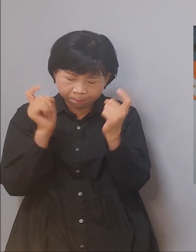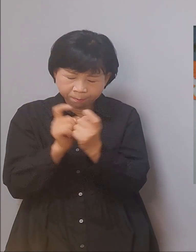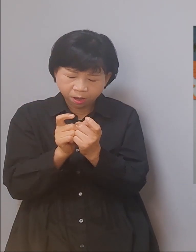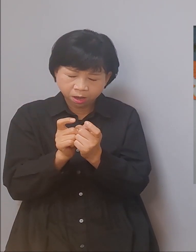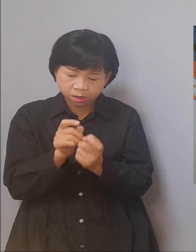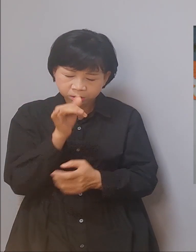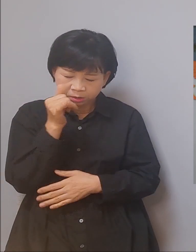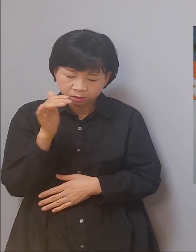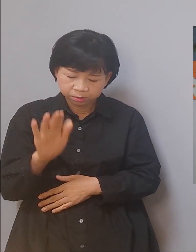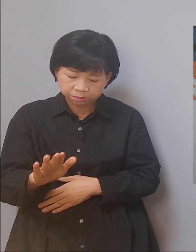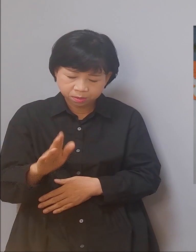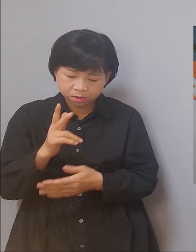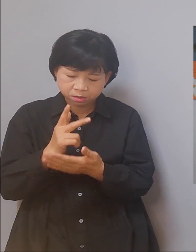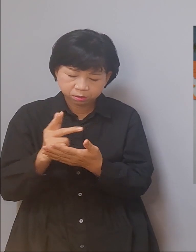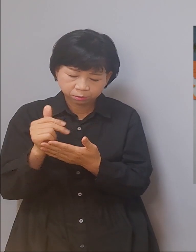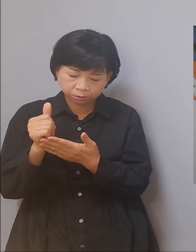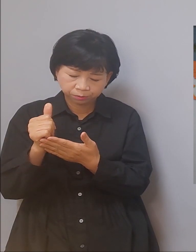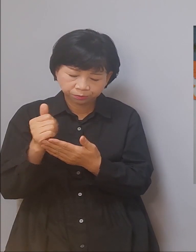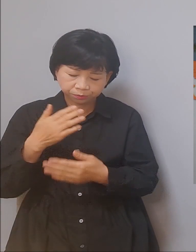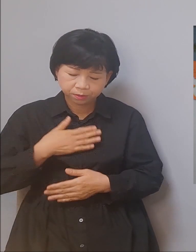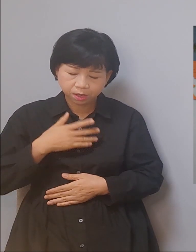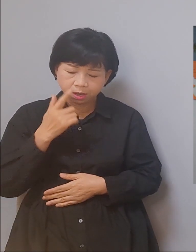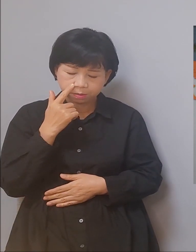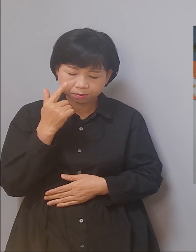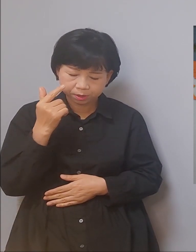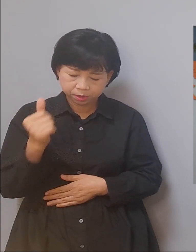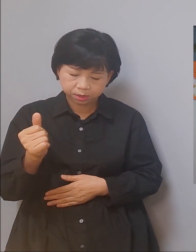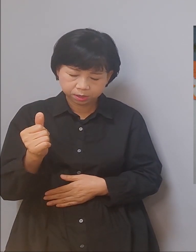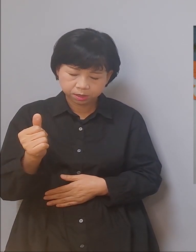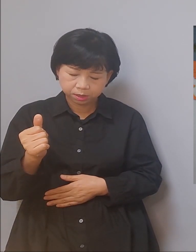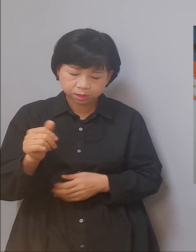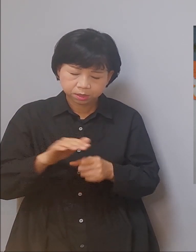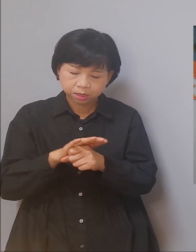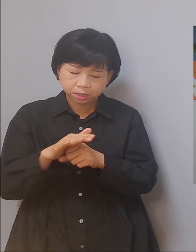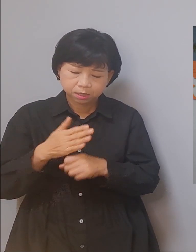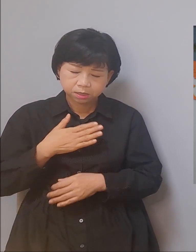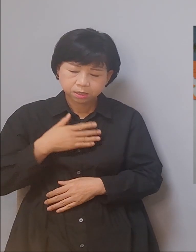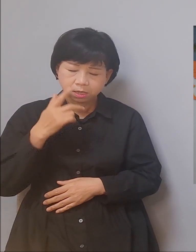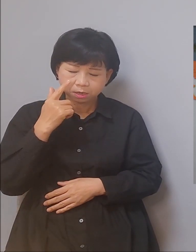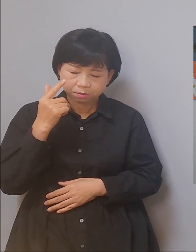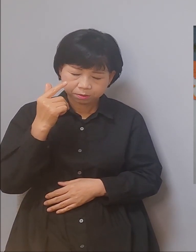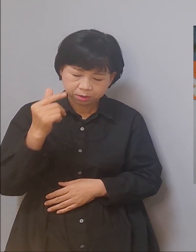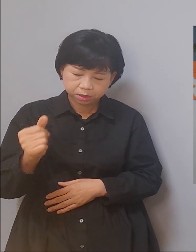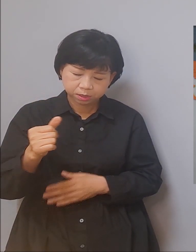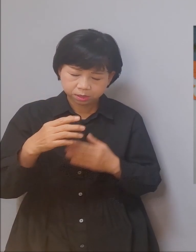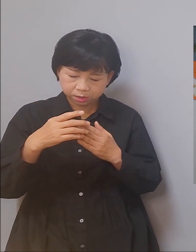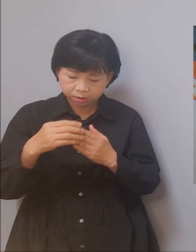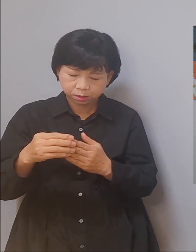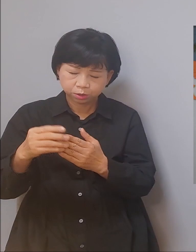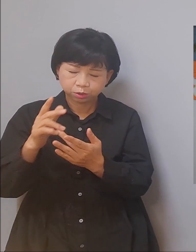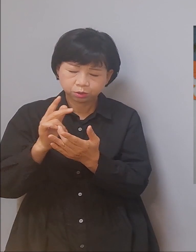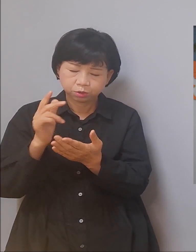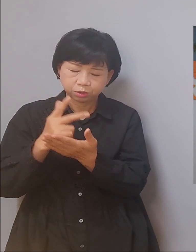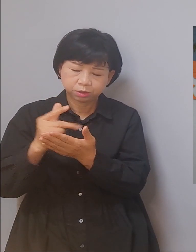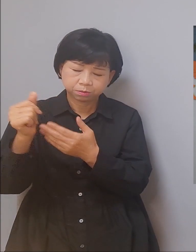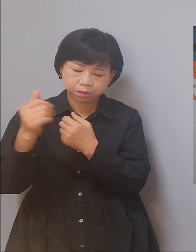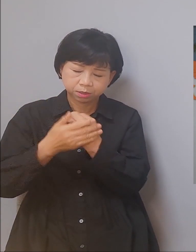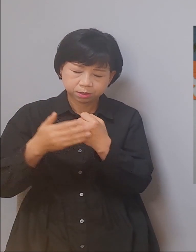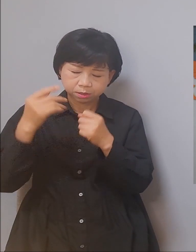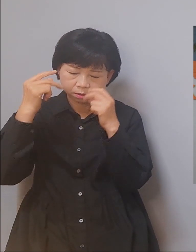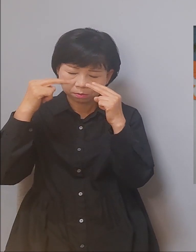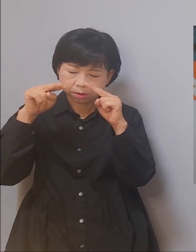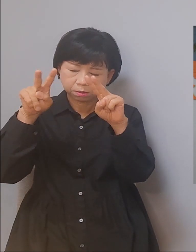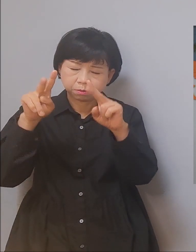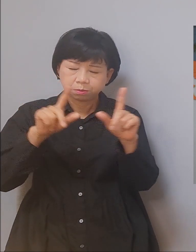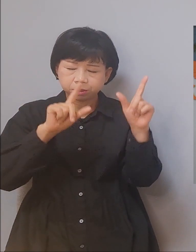찾아오지만 그럼에도 주님 나의 아버지 되시니, 사랑하시는 나의 아버지 되시니 나를 이끄시는 주님의 은혜를 바라보며